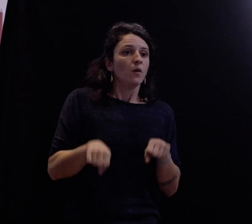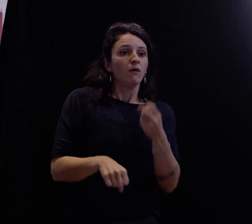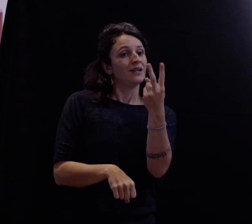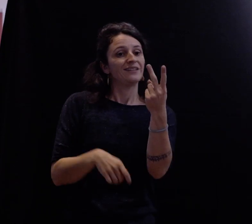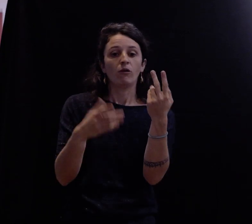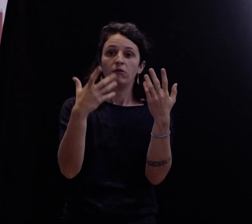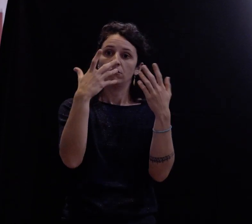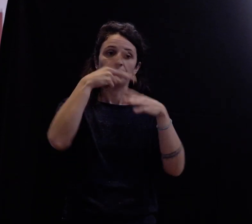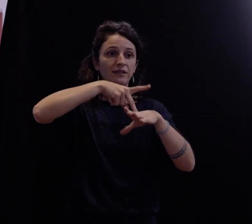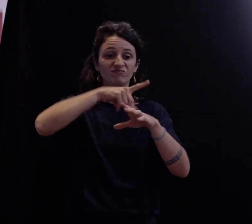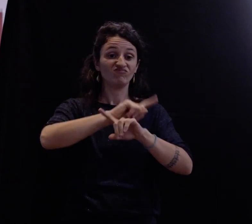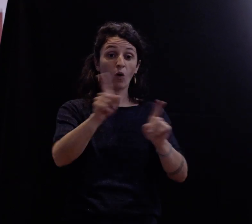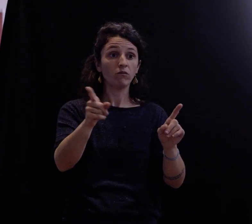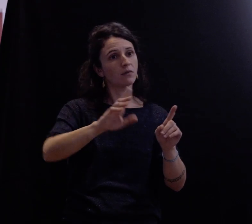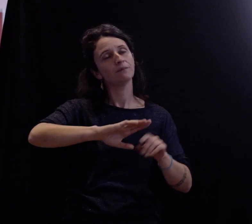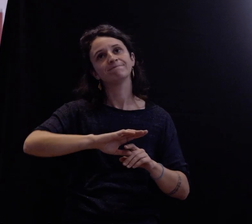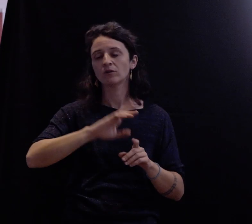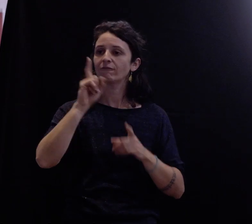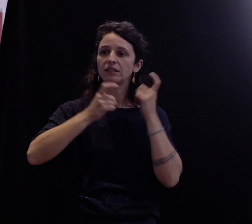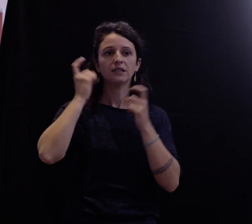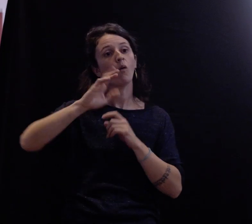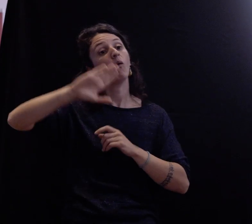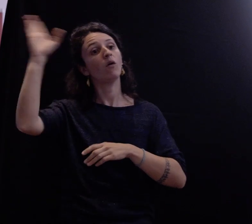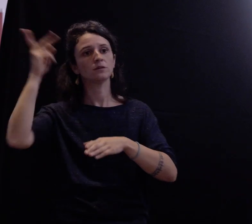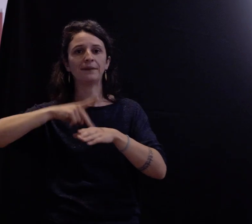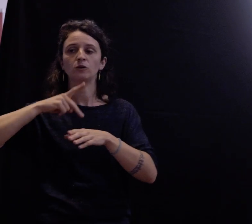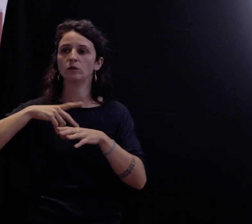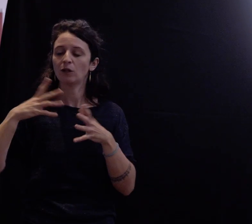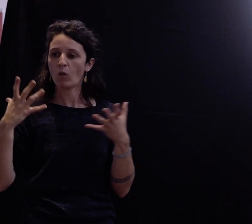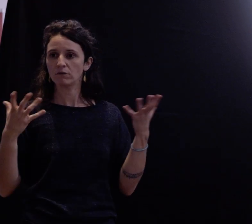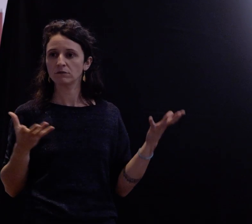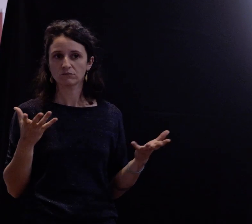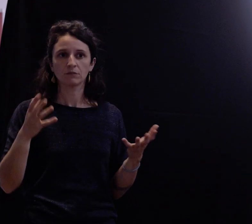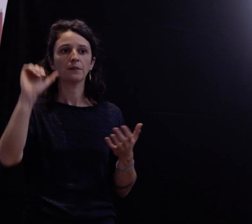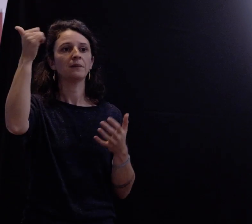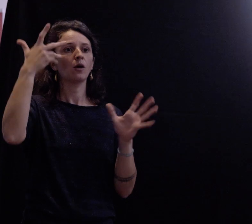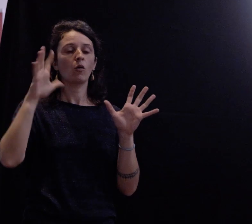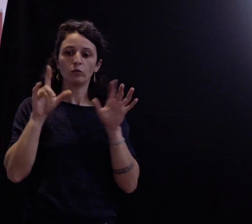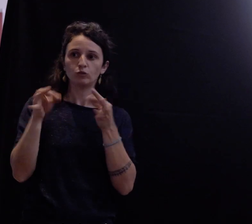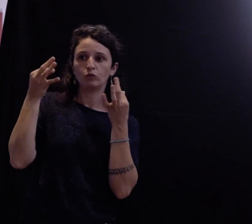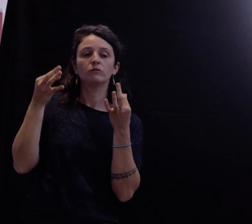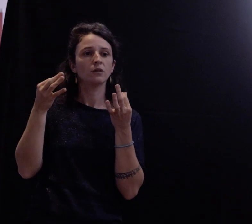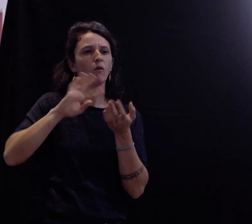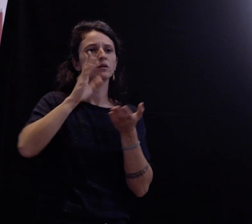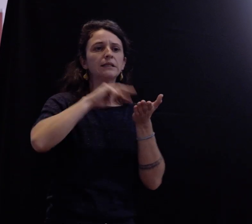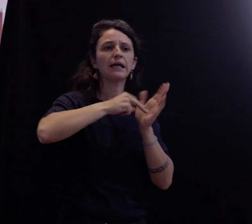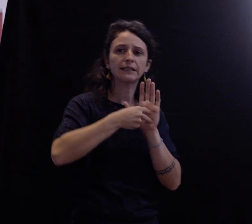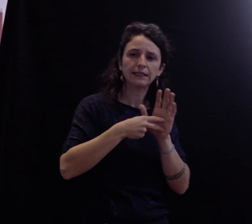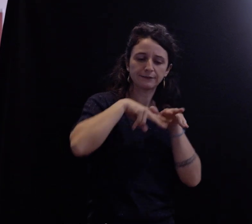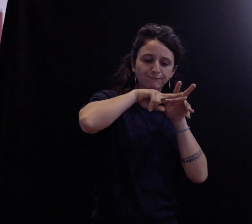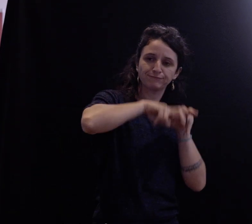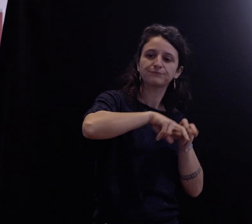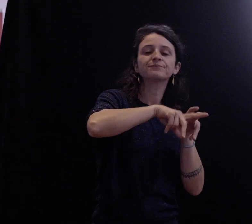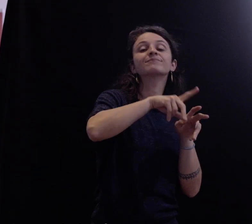Alors là, il faut penser à autre chose. La première chose qu'on va faire, c'est qu'on va aller utiliser une autre technique, parce que jusqu'à présent, on a